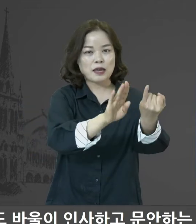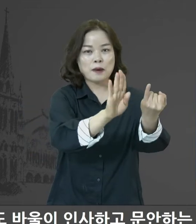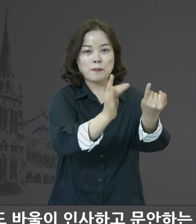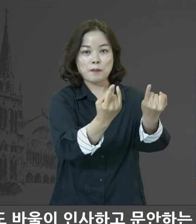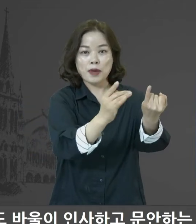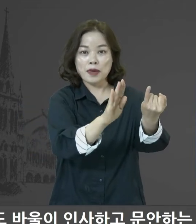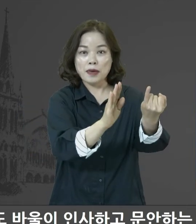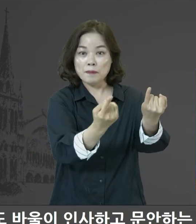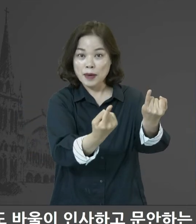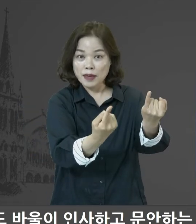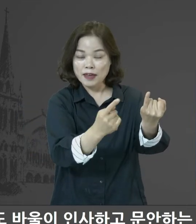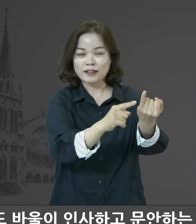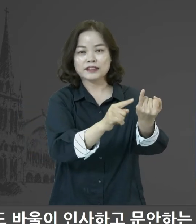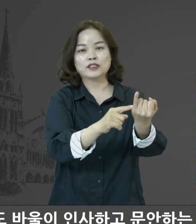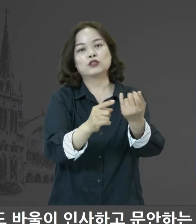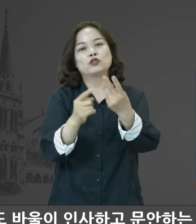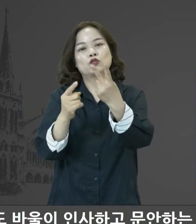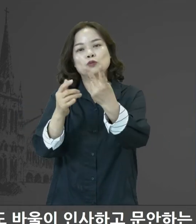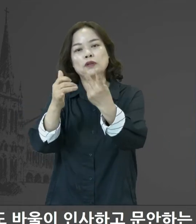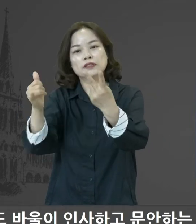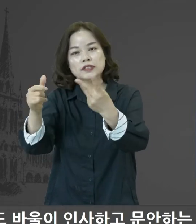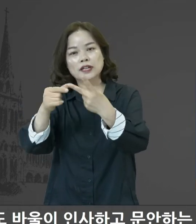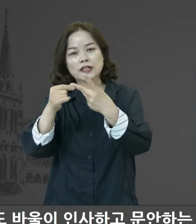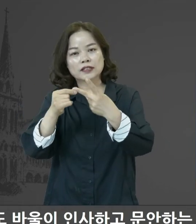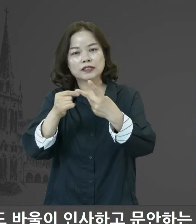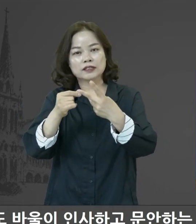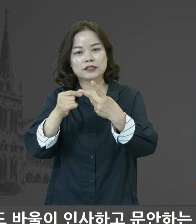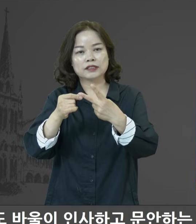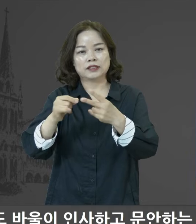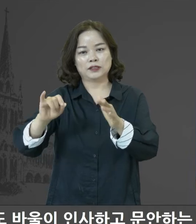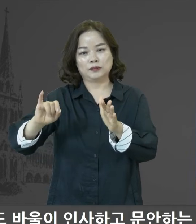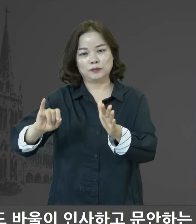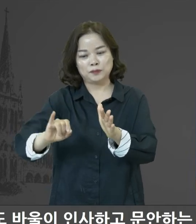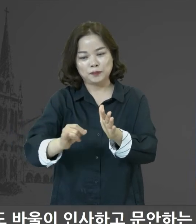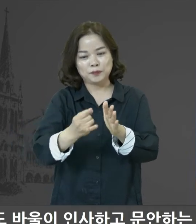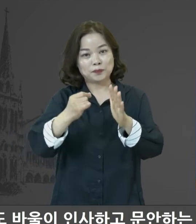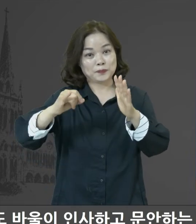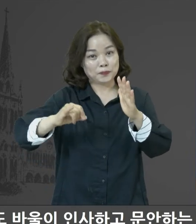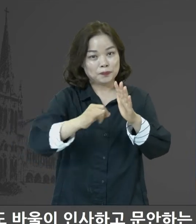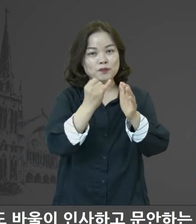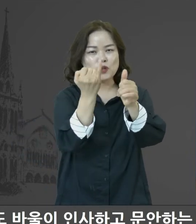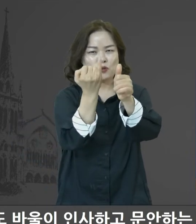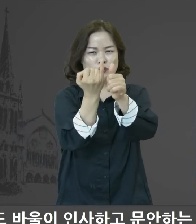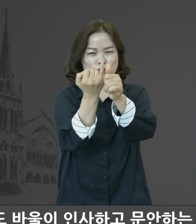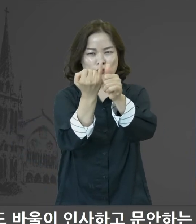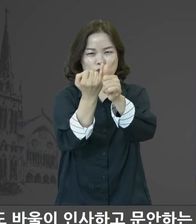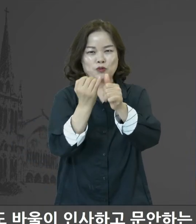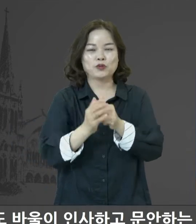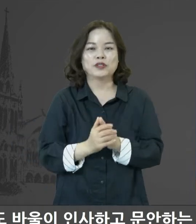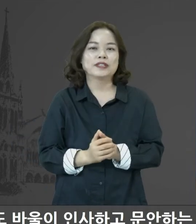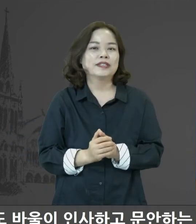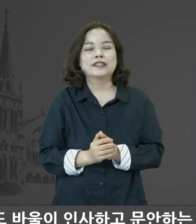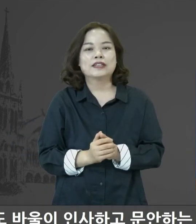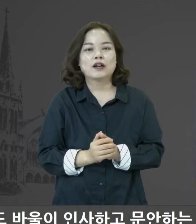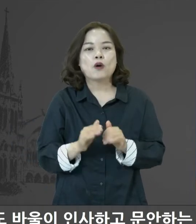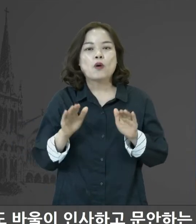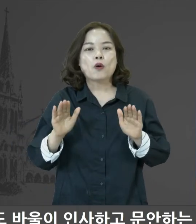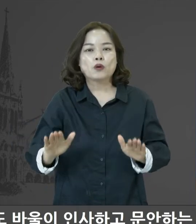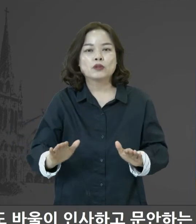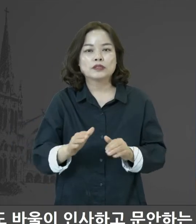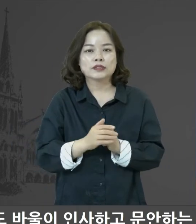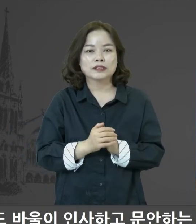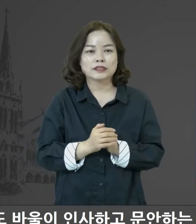또 두 번째로 거명하고 있는 사람들이 있는데 브리스가와 아굴라입니다. 오늘